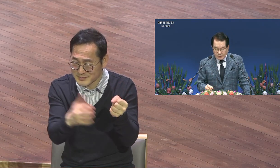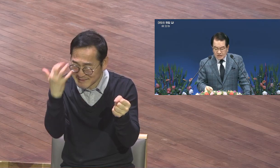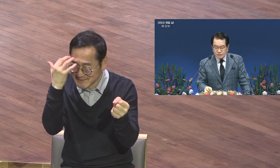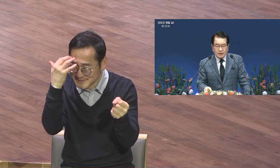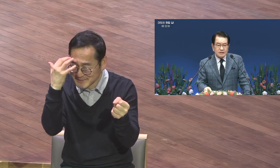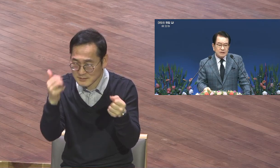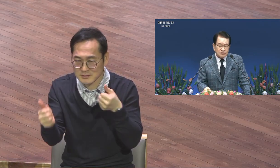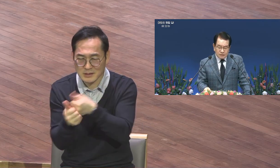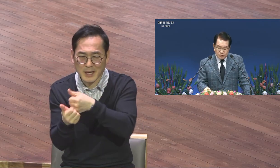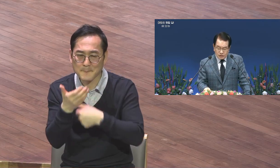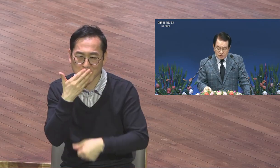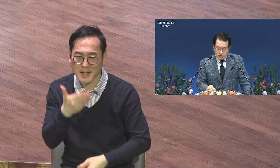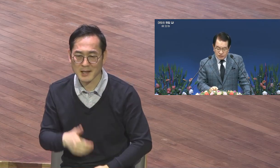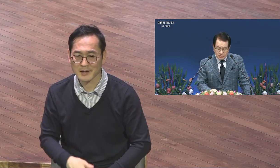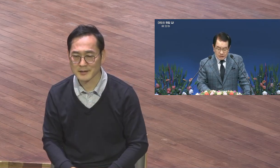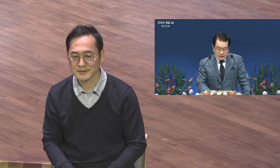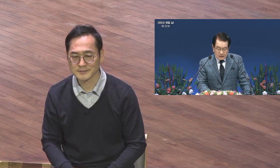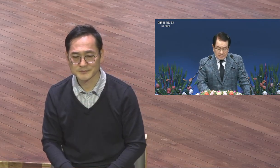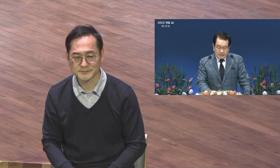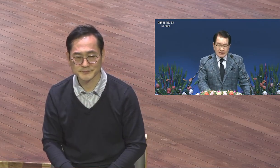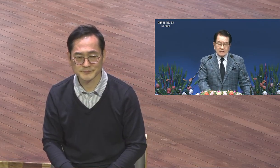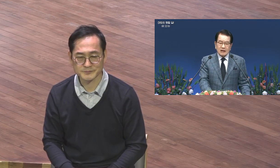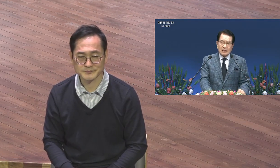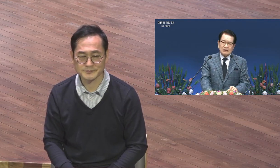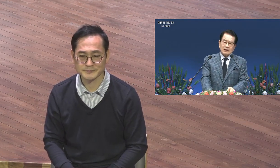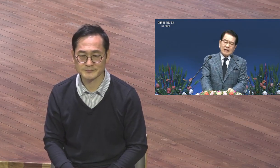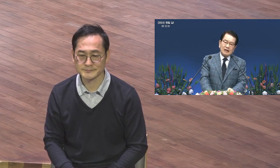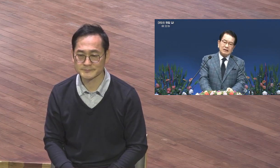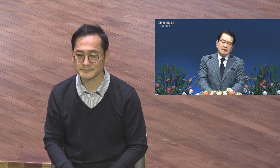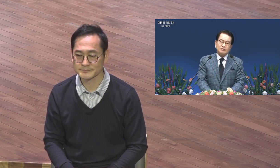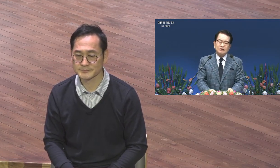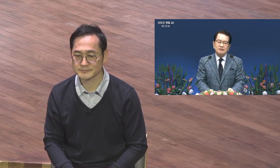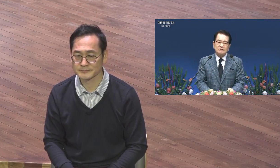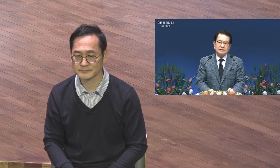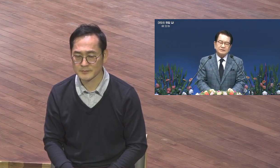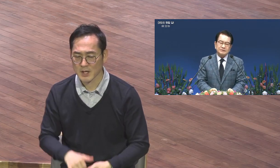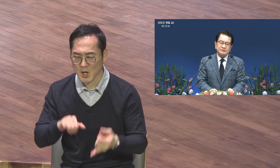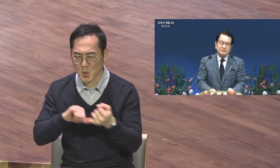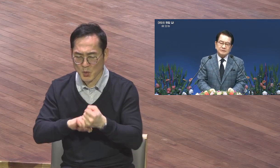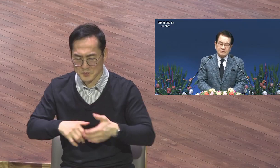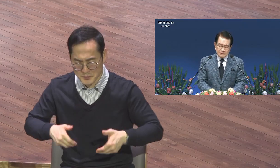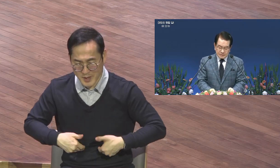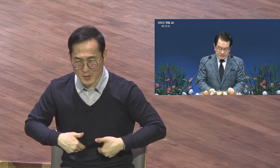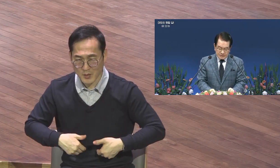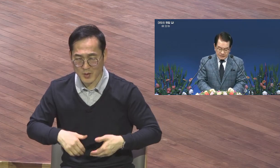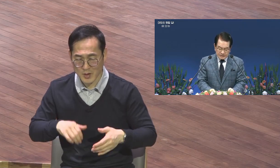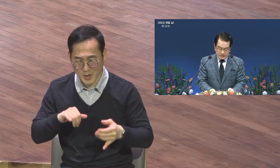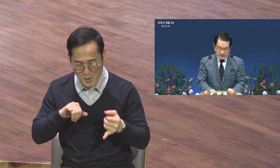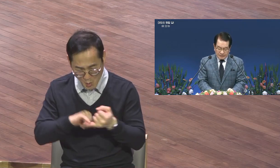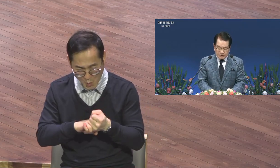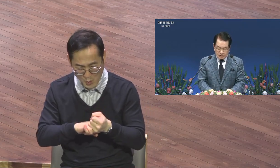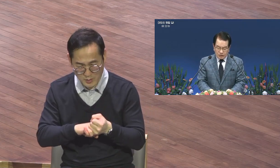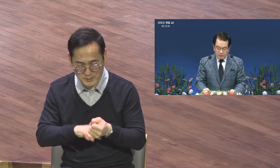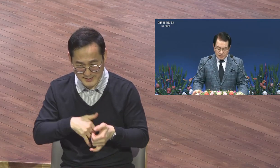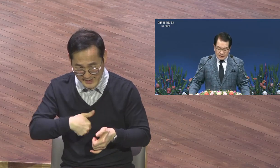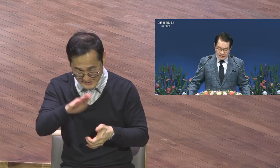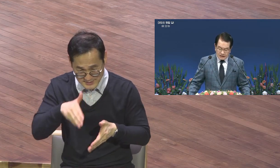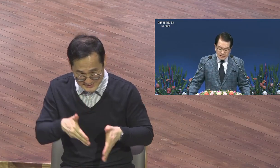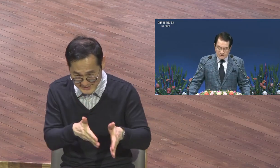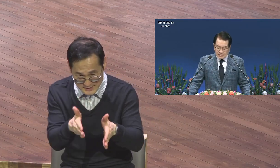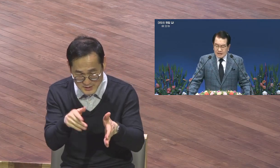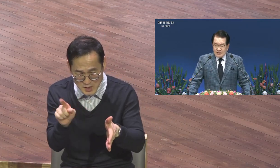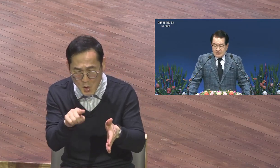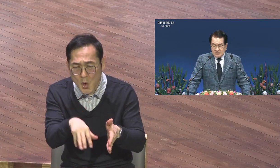오늘 본문 말씀 통해서 영계 모든 성도들은 마땅히 행할 길이 무엇인지 여기서 답을 얻고